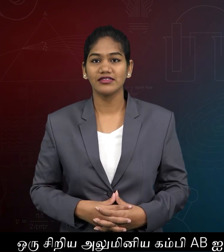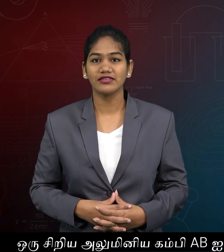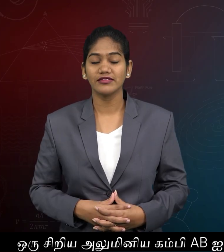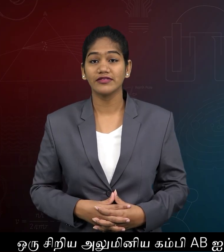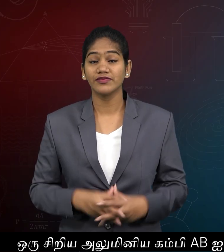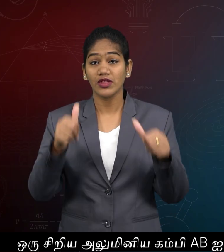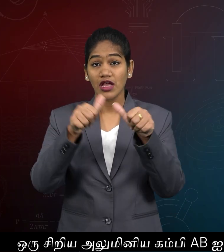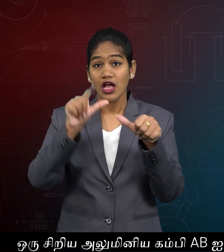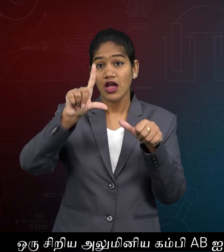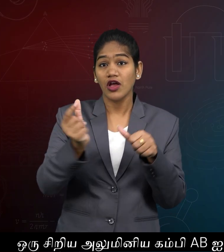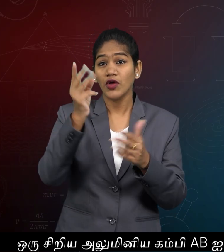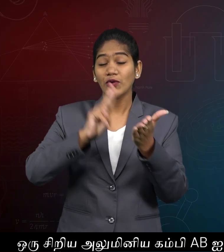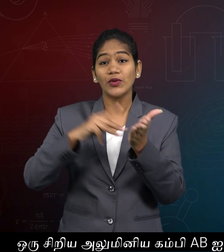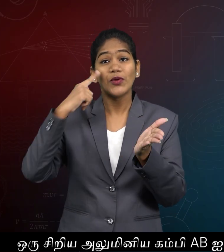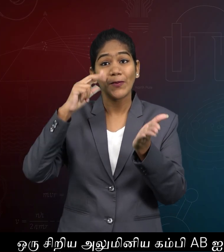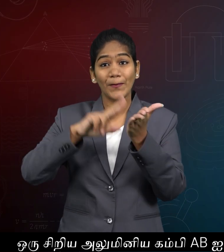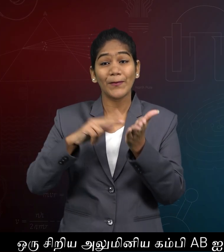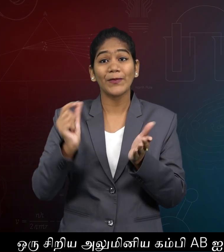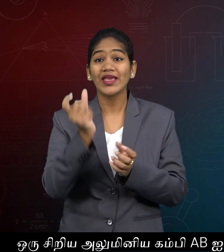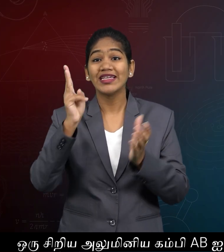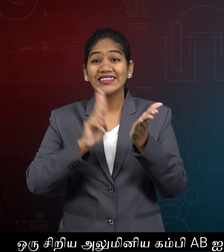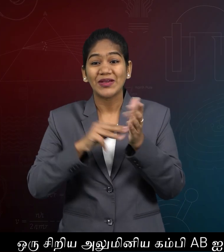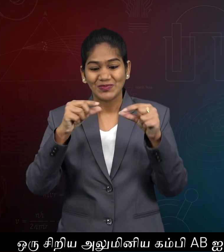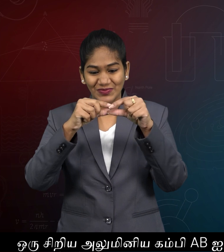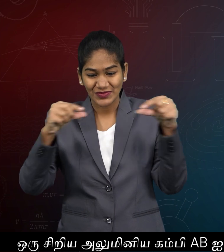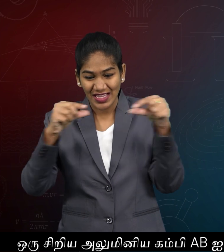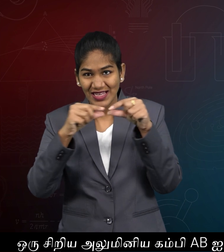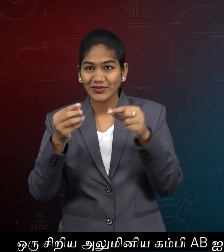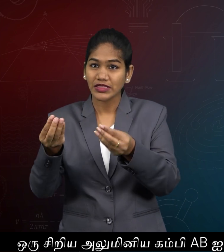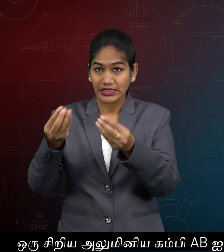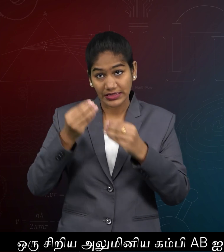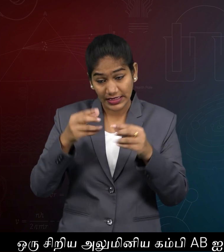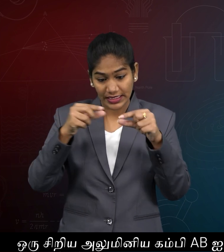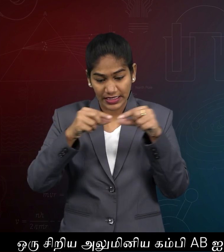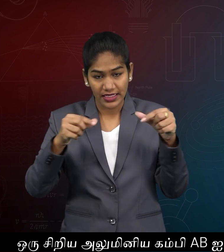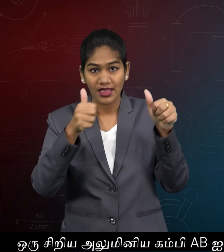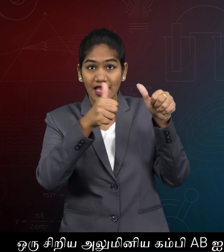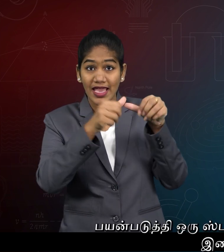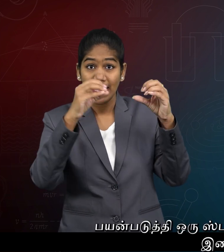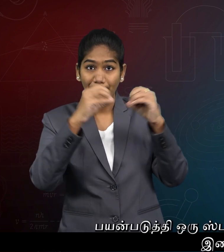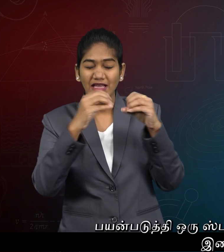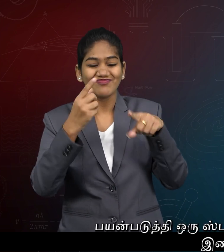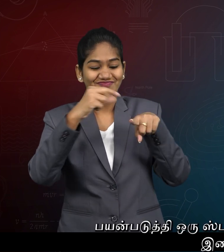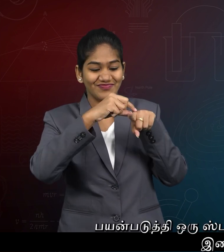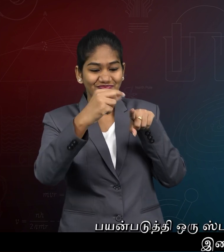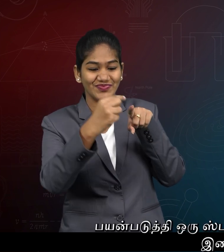ஒரு சிறிய அலுமினிய கம்பி ஏபியை எடுத்து இரண்டு இணைக்கும் கம்பிகளை பயன்படுத்தி